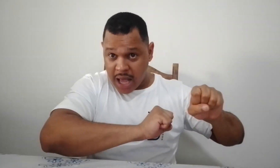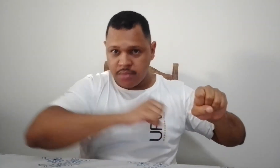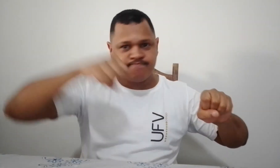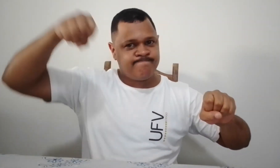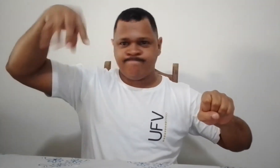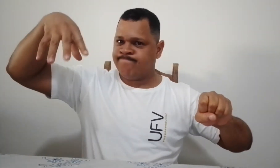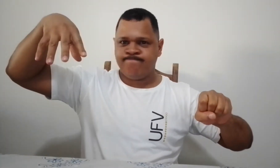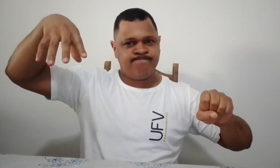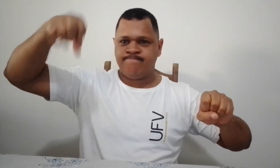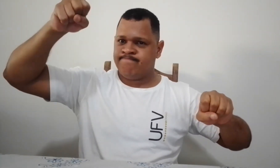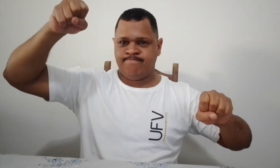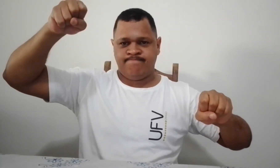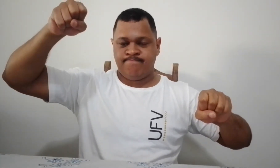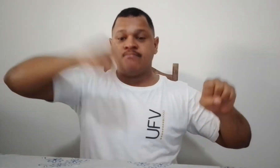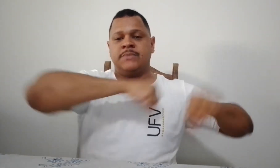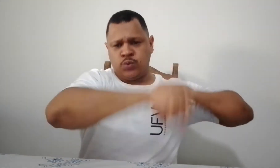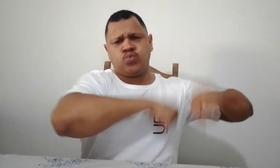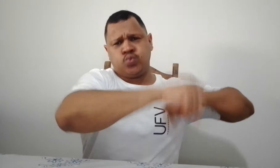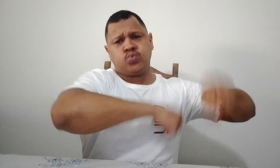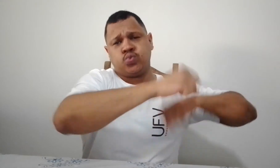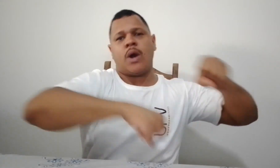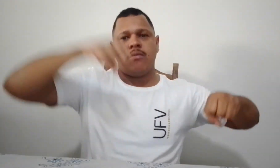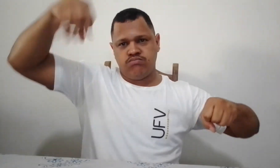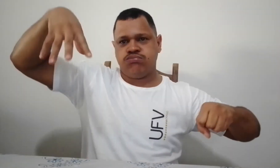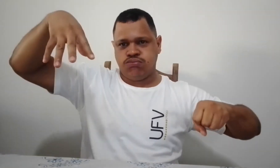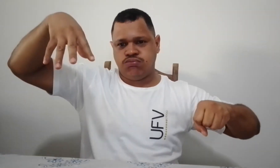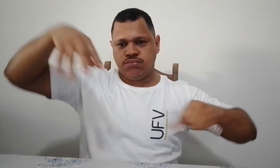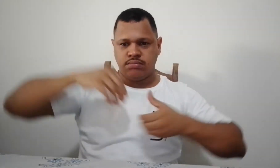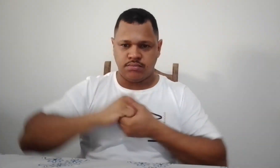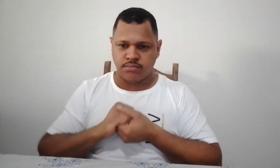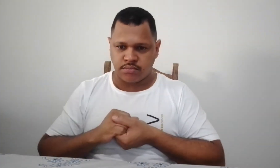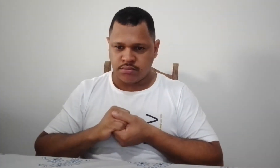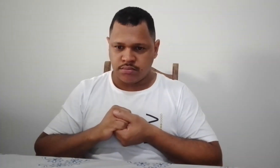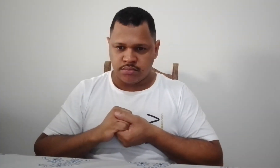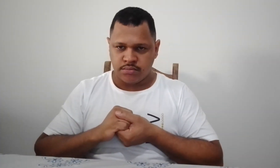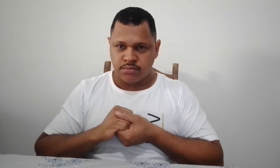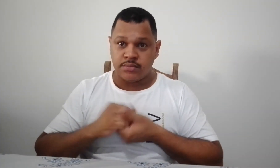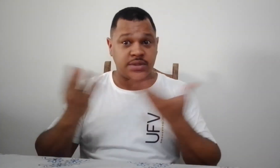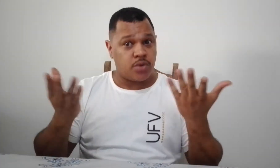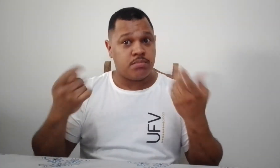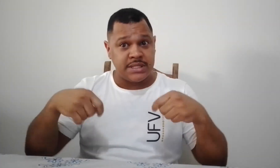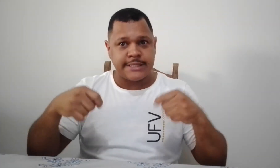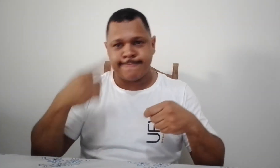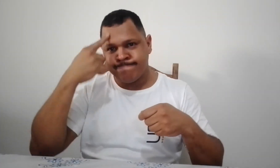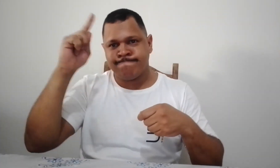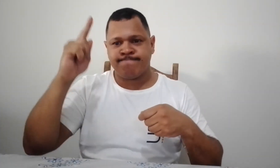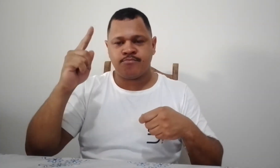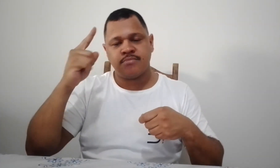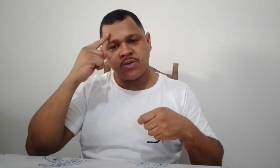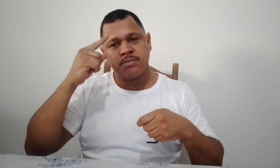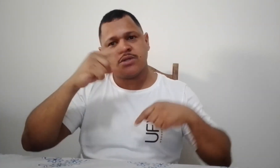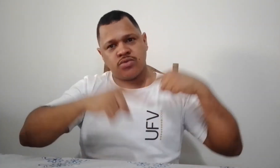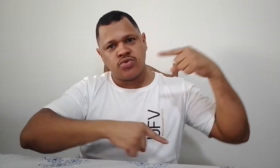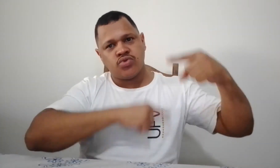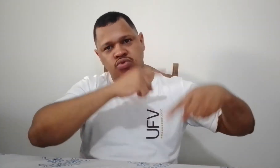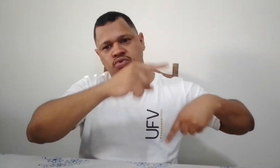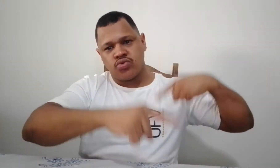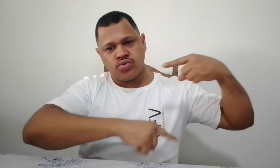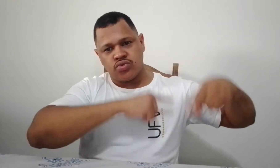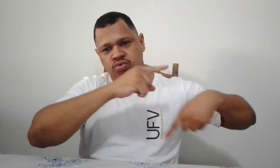lógico num sentido. Não podemos fabricar energia, mesmo a elétrica, a partir de nada. Então, continuando a girar, é o polo sul do ímã que